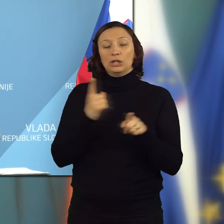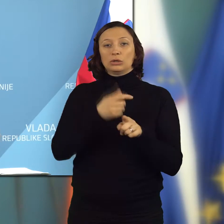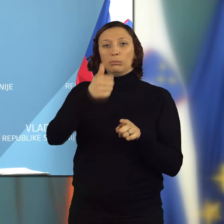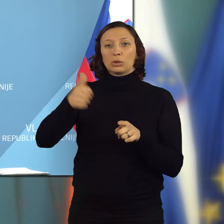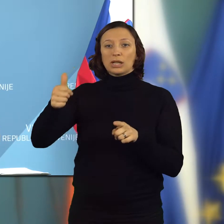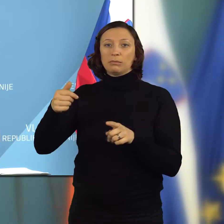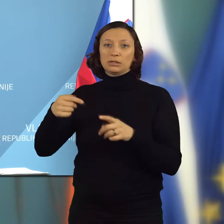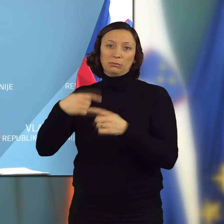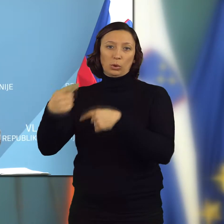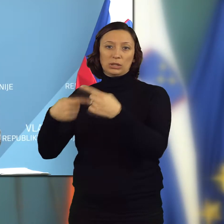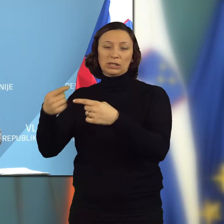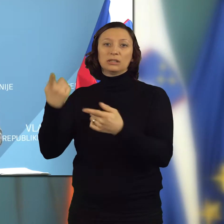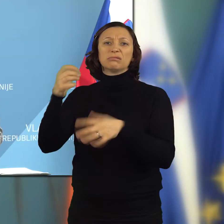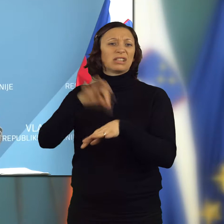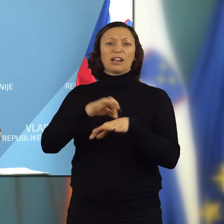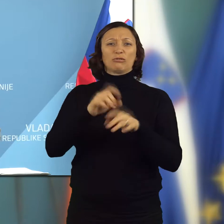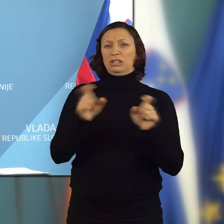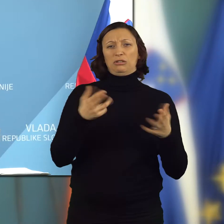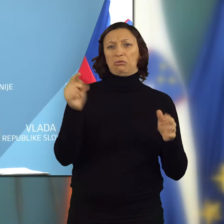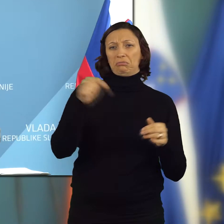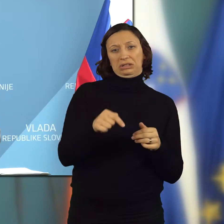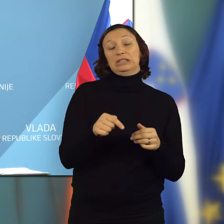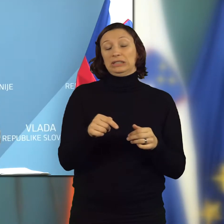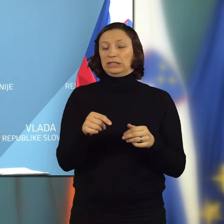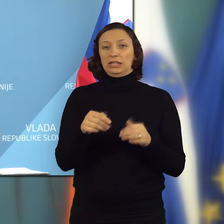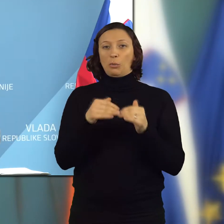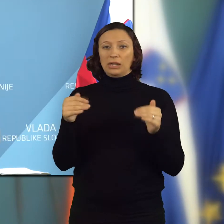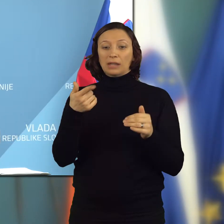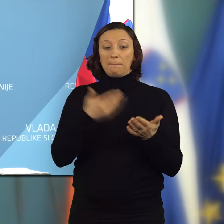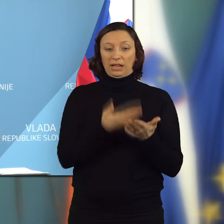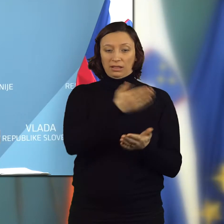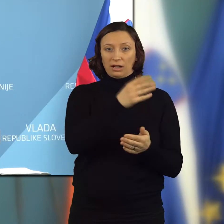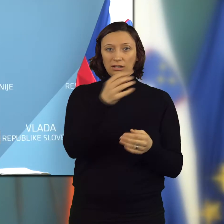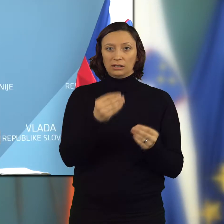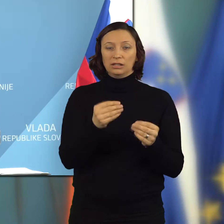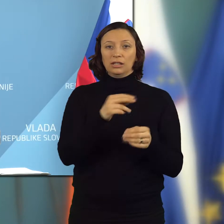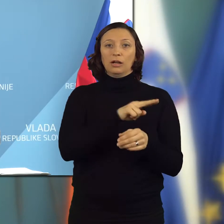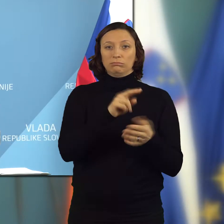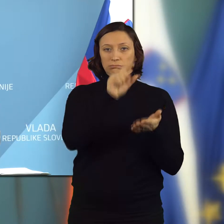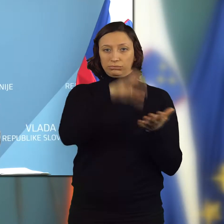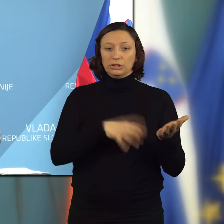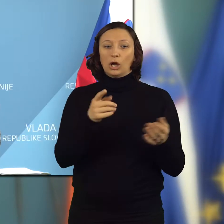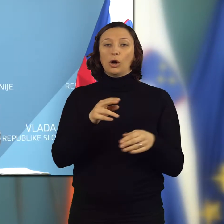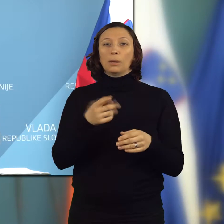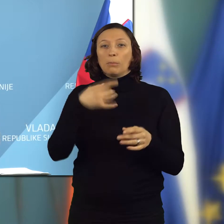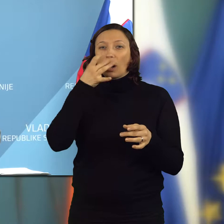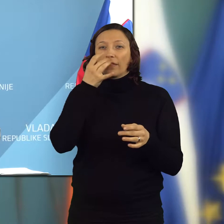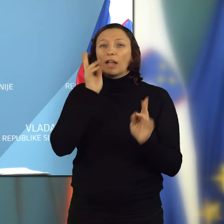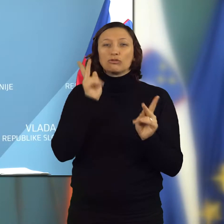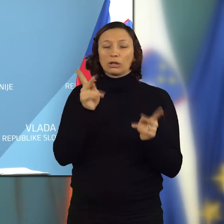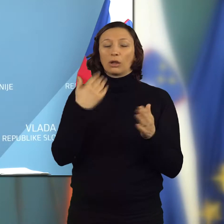ali posameznih procesnih dejanjih iz zdravstvenih razlogov. S predlagano novelo se tako natančneje določeni pogoji